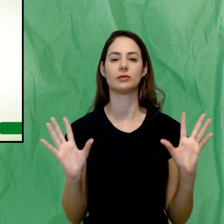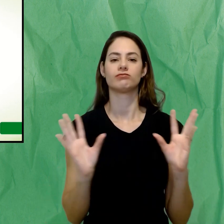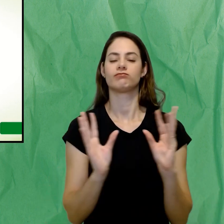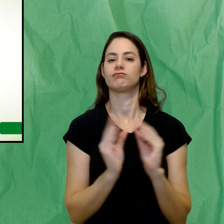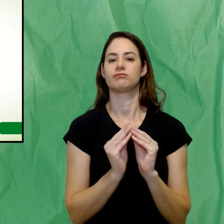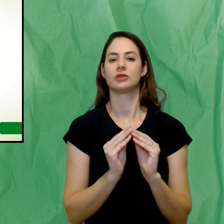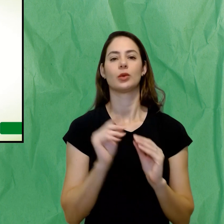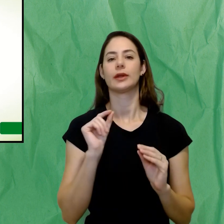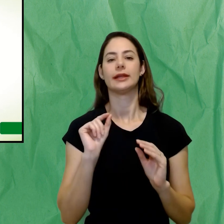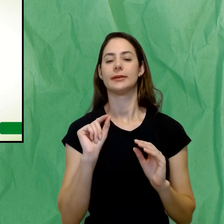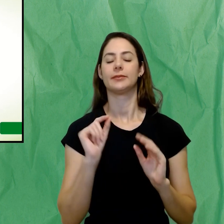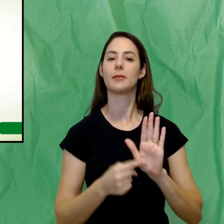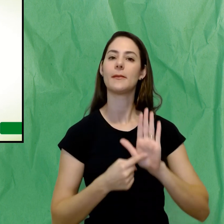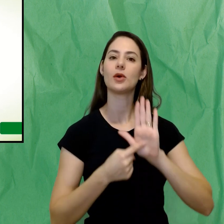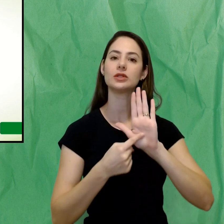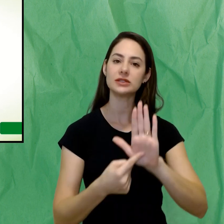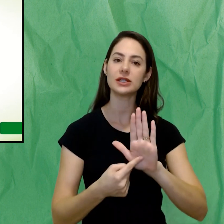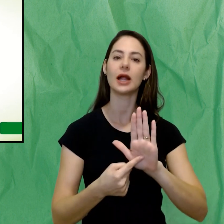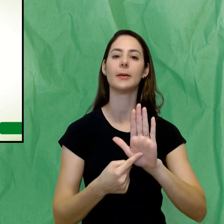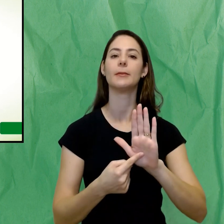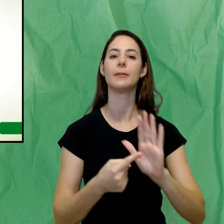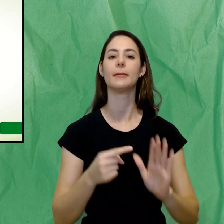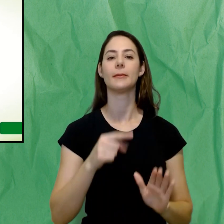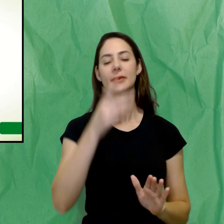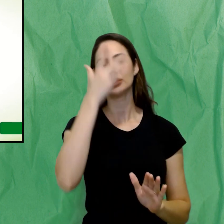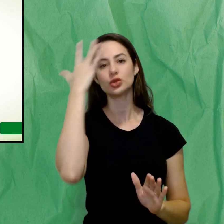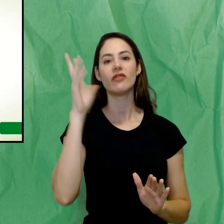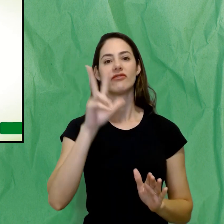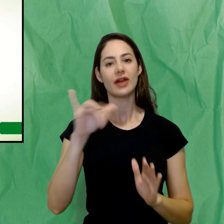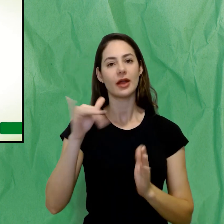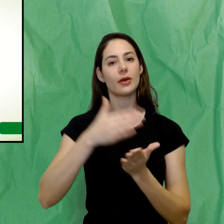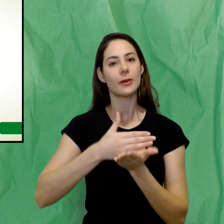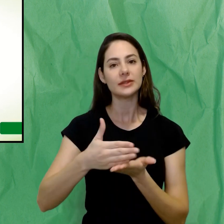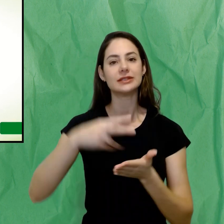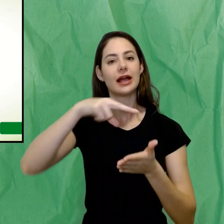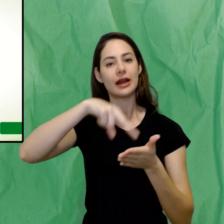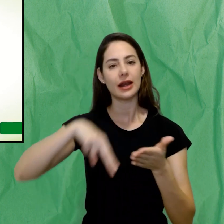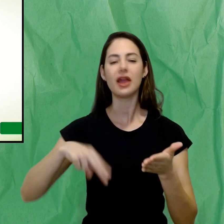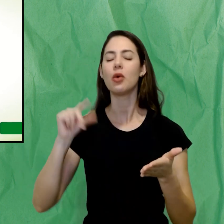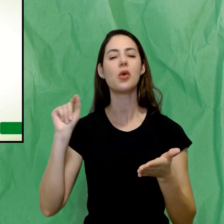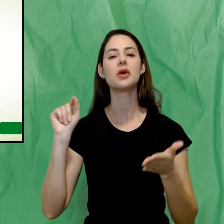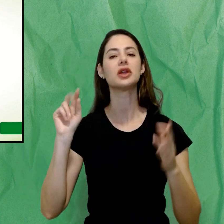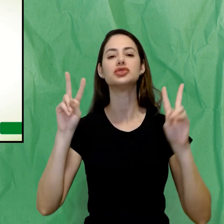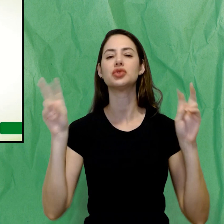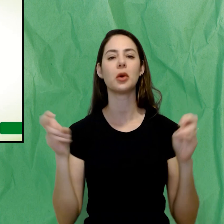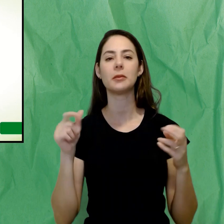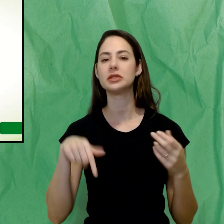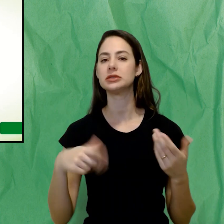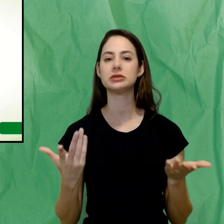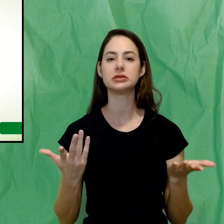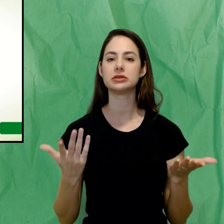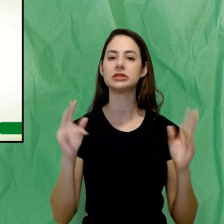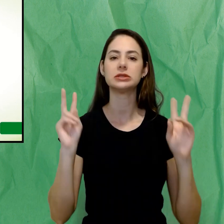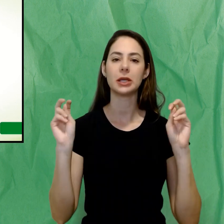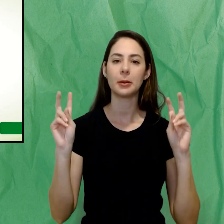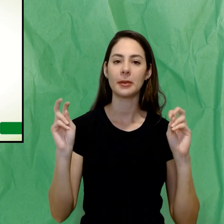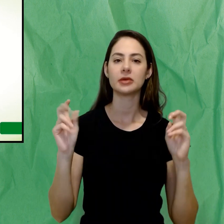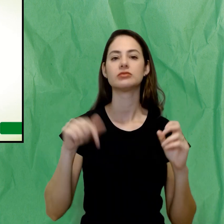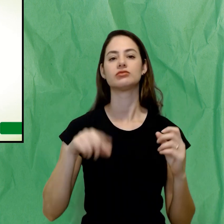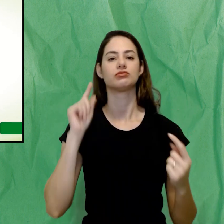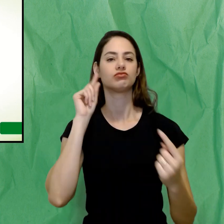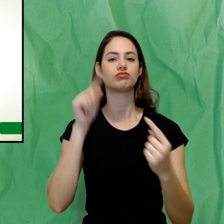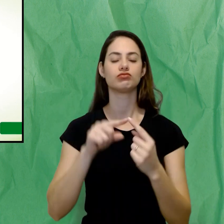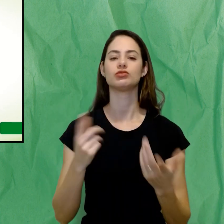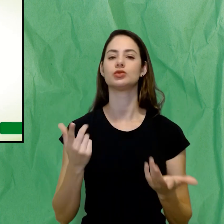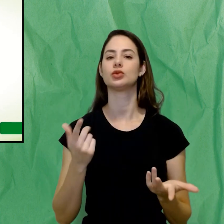breve, no sentido de mostrar para aquele que vai começar a ler a sua resenha, do que se trata, qual o tema central da obra,